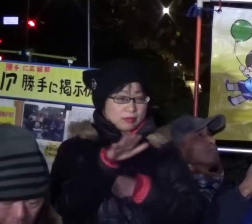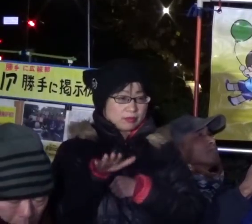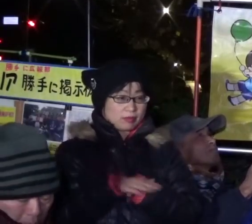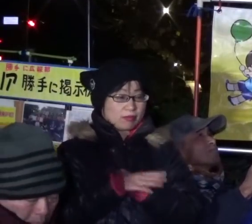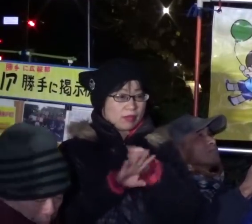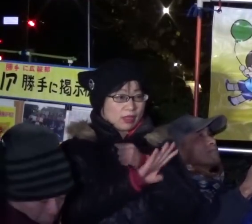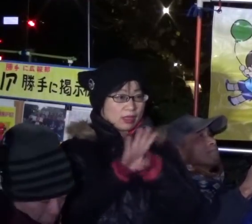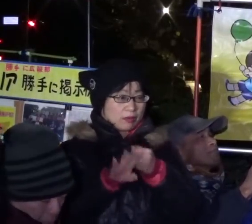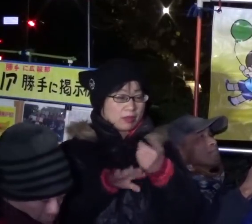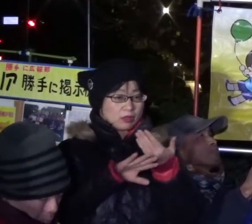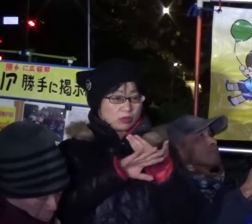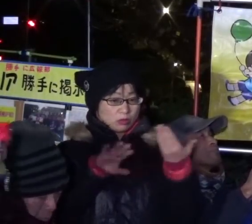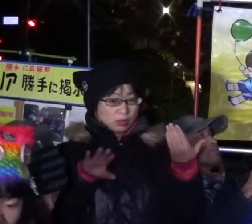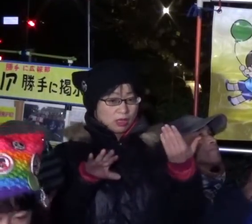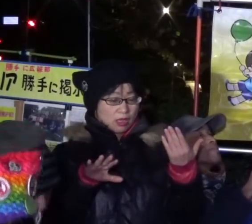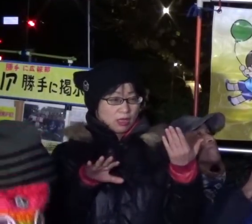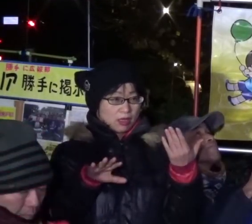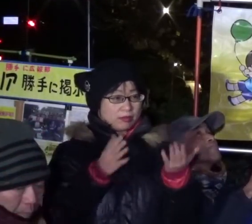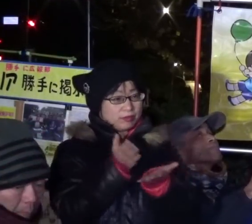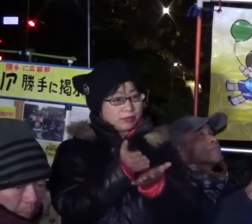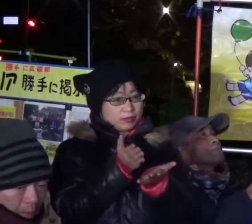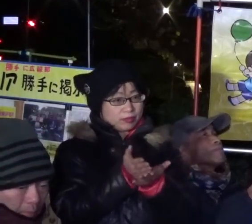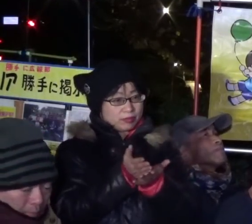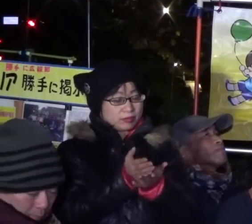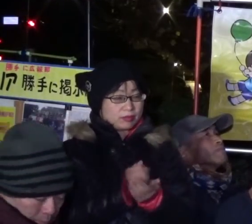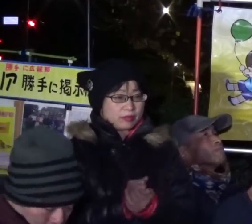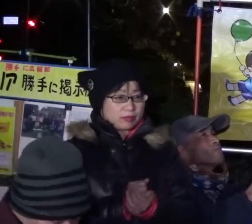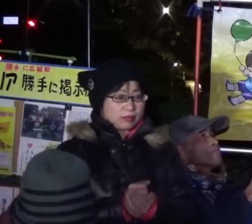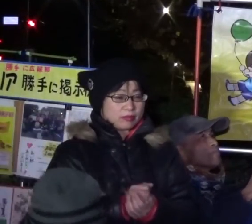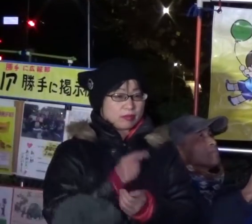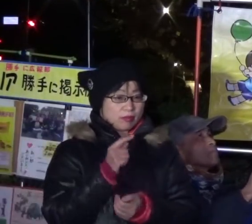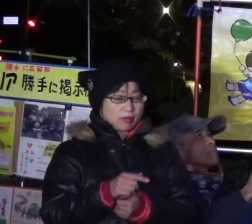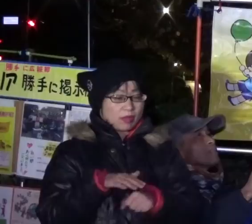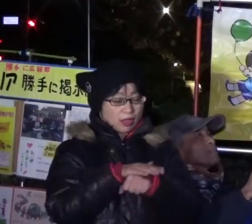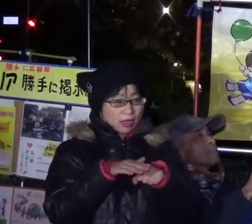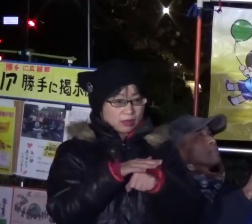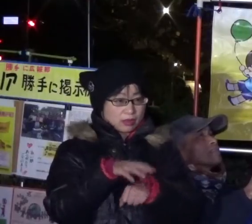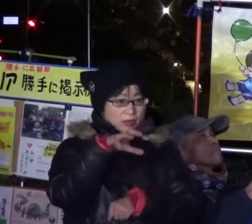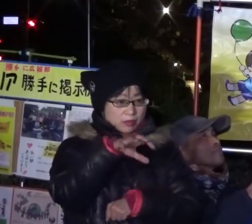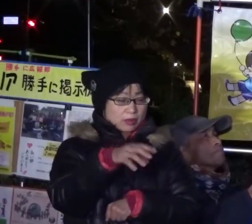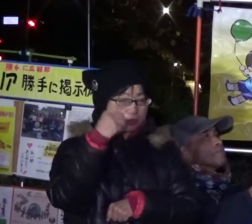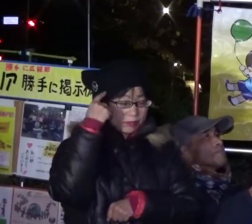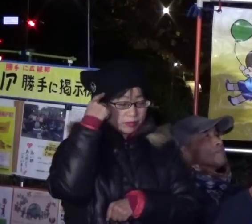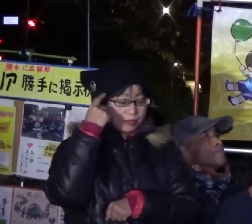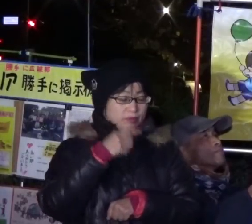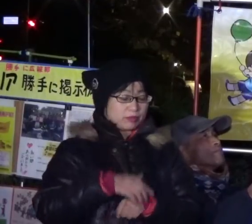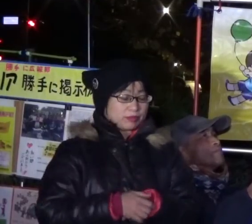原発その他いっぱい喋れた、そういう点では非常に貴重な場だったと思います。